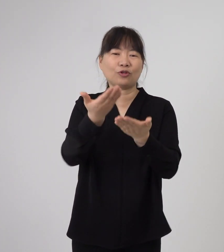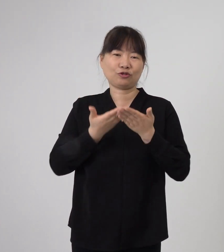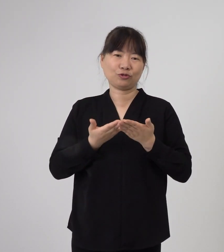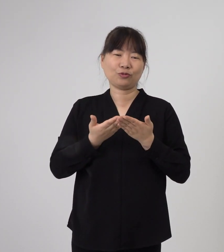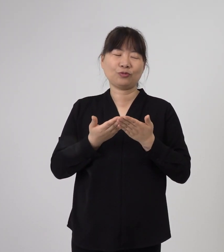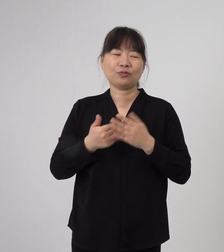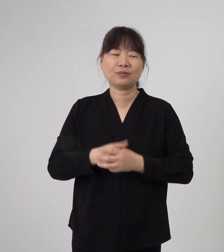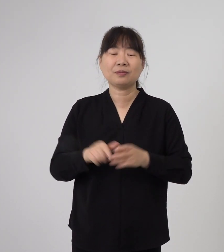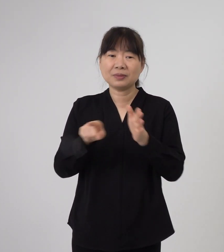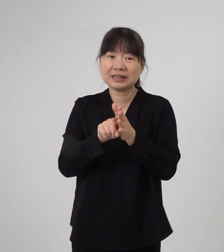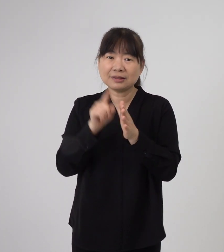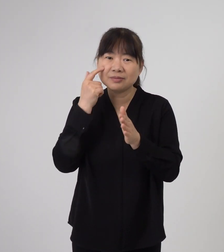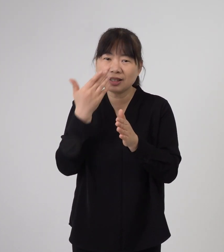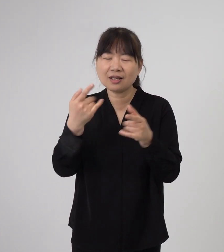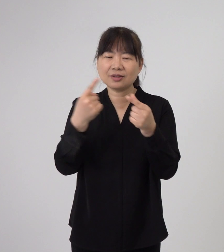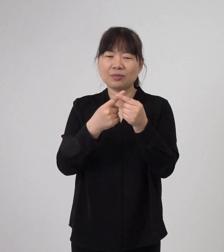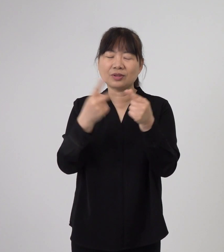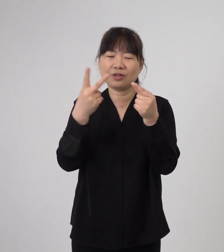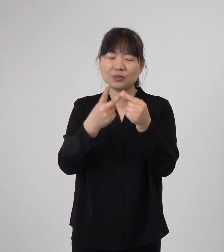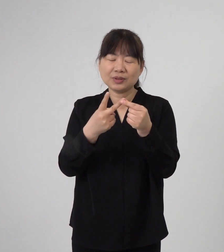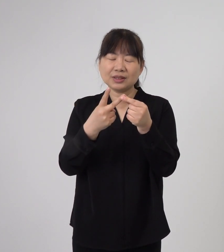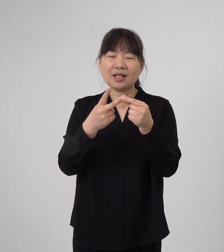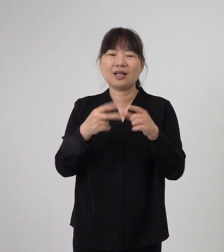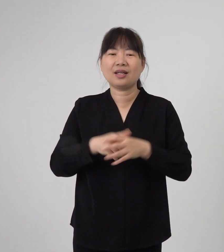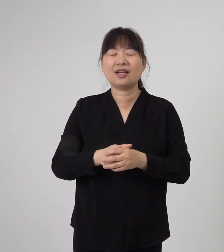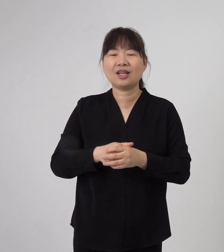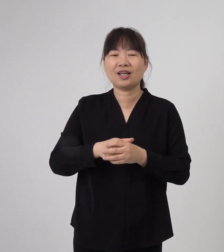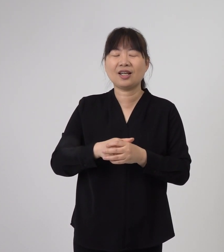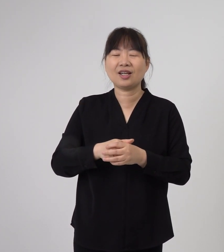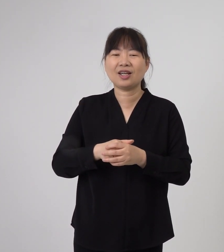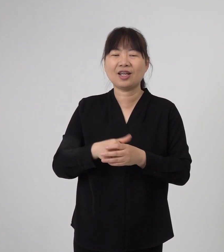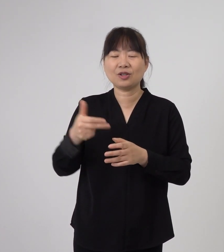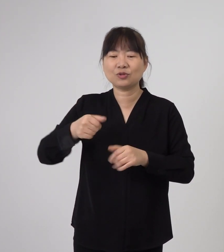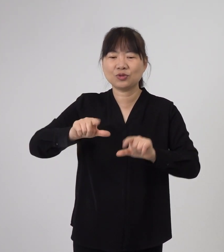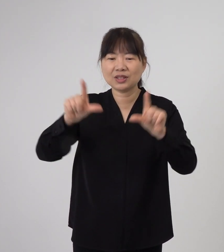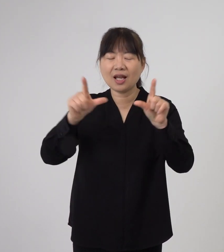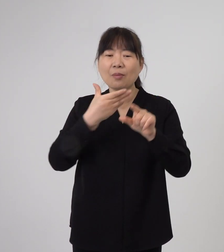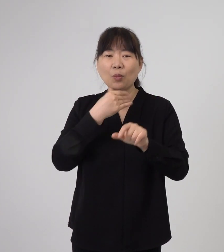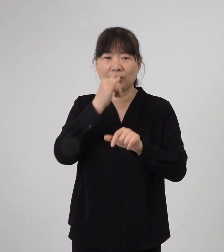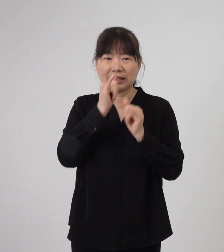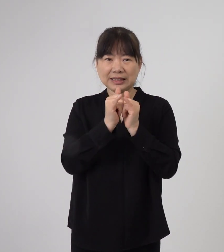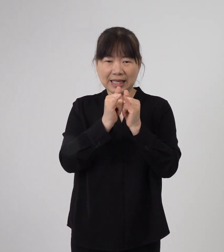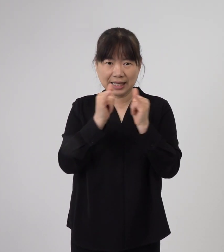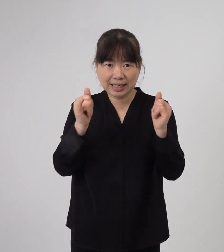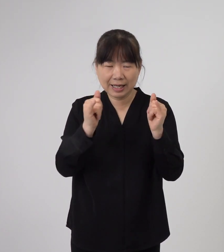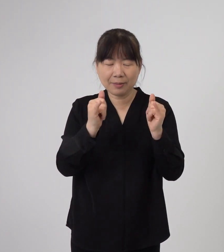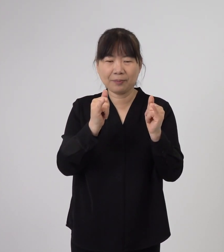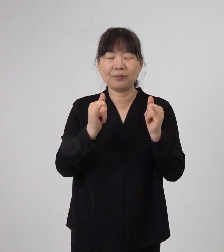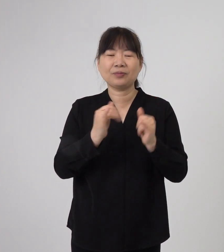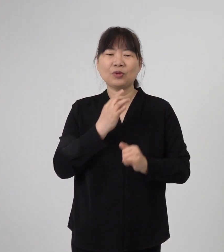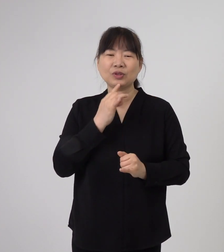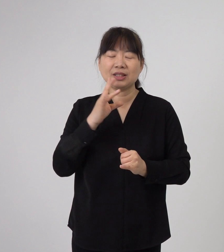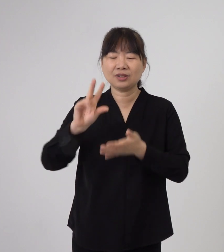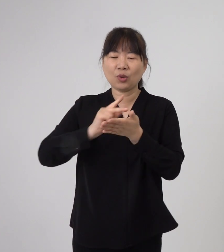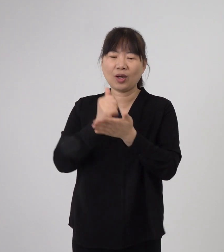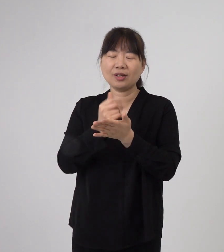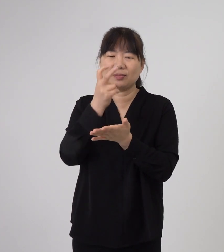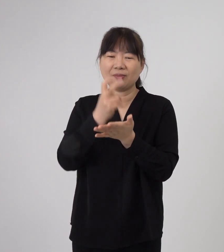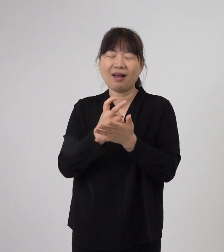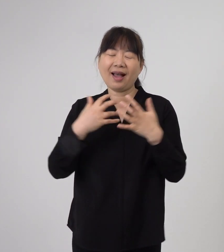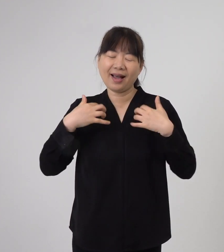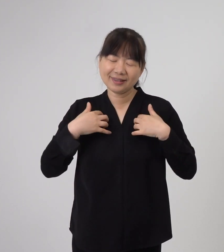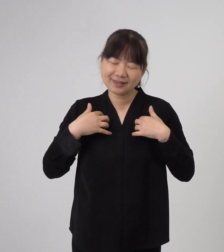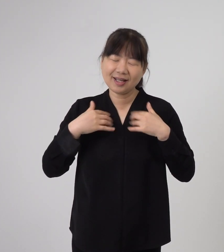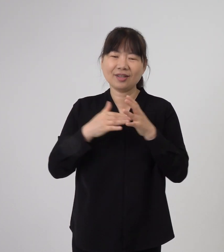믿으십니까? 그래서 우리가 첫 번째, 두 번째 주에 복 있는 사람은 하고 오직 여호와의 율법을